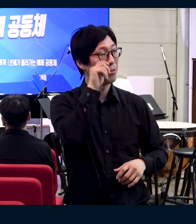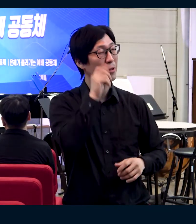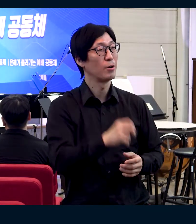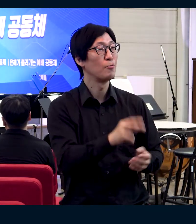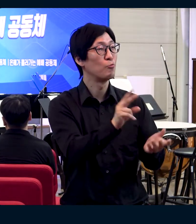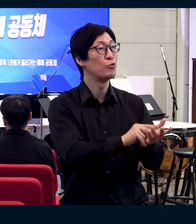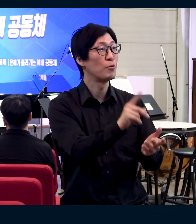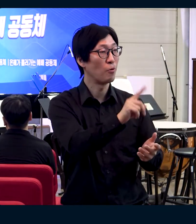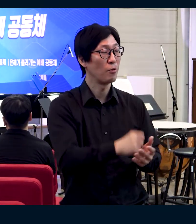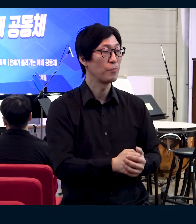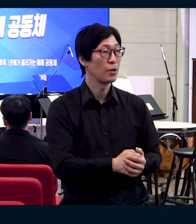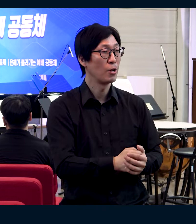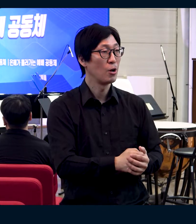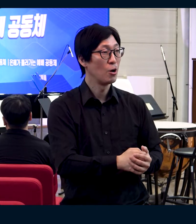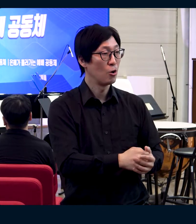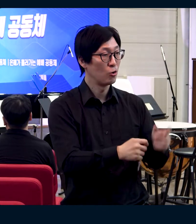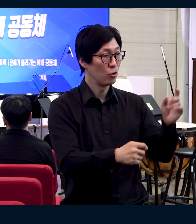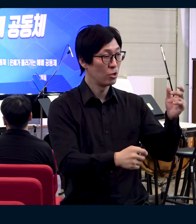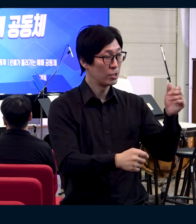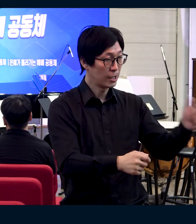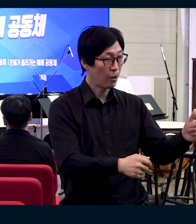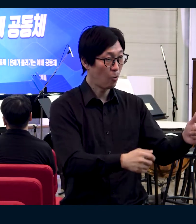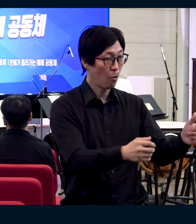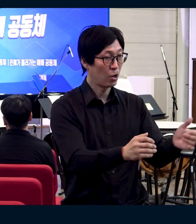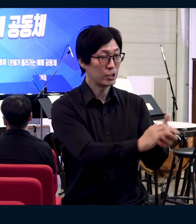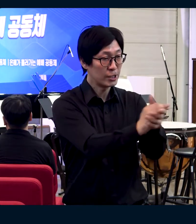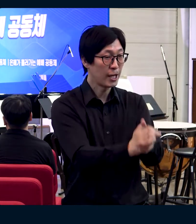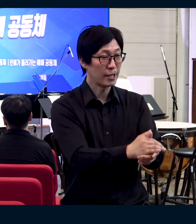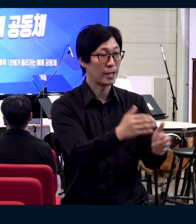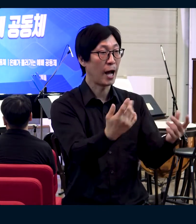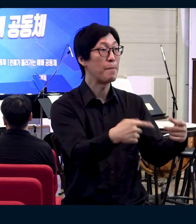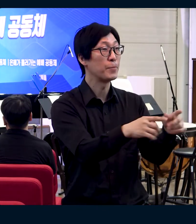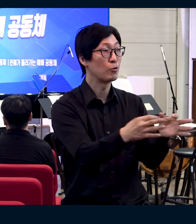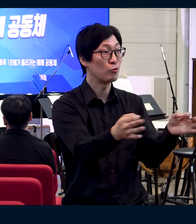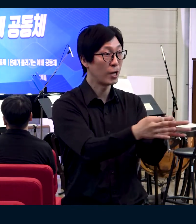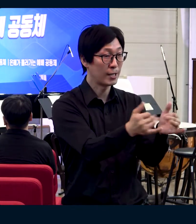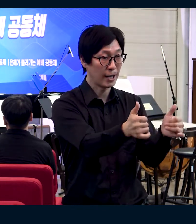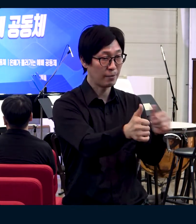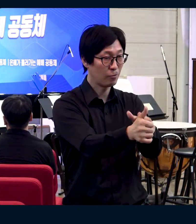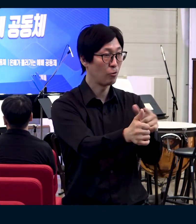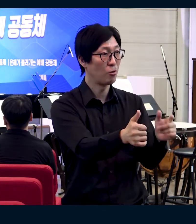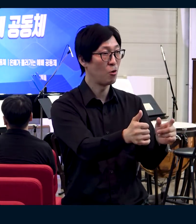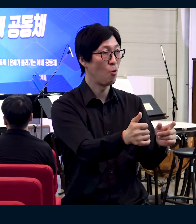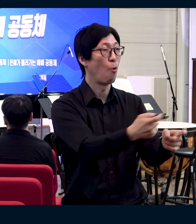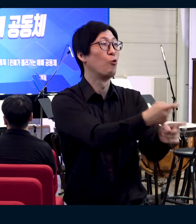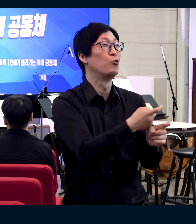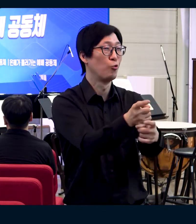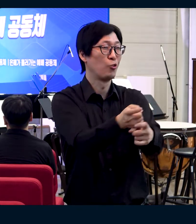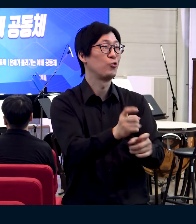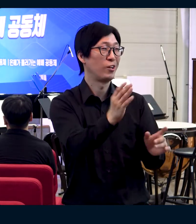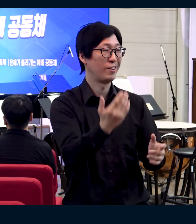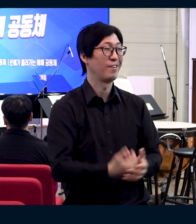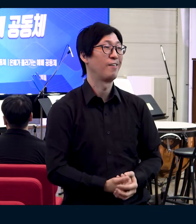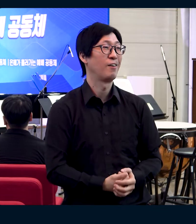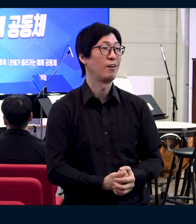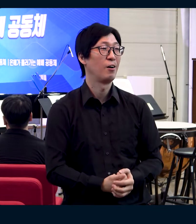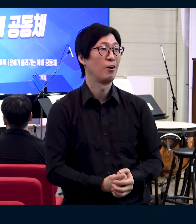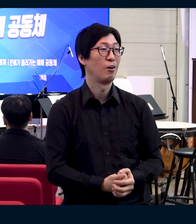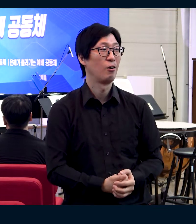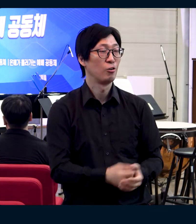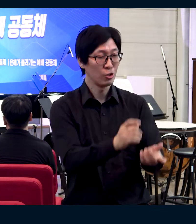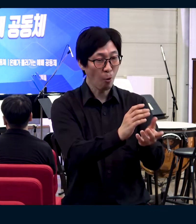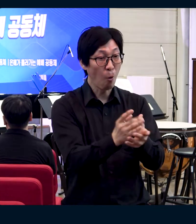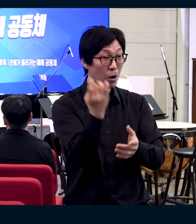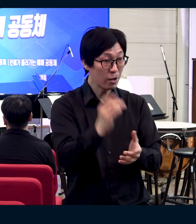더 문제가 뭐냐? 둘이 왼수가 됐어요. 그러면서 그렇게 친했던 두 사람이